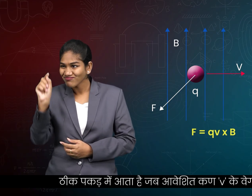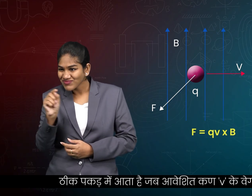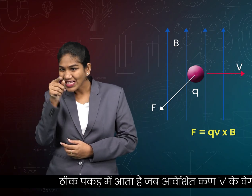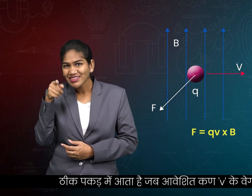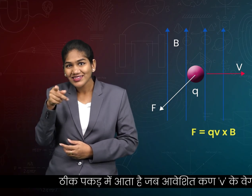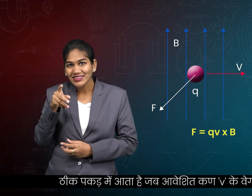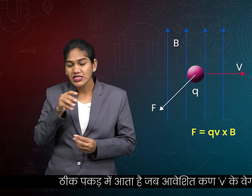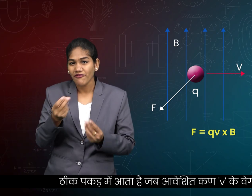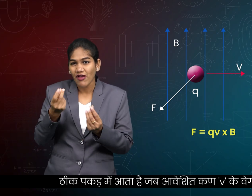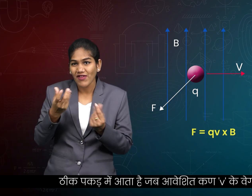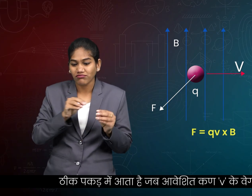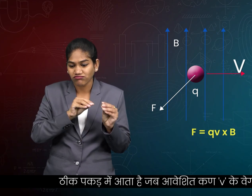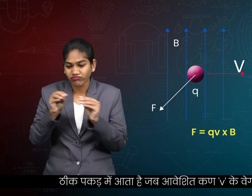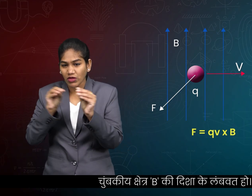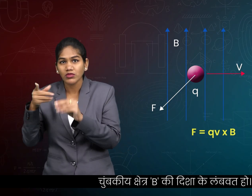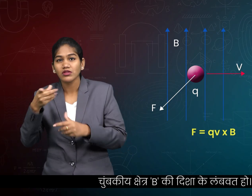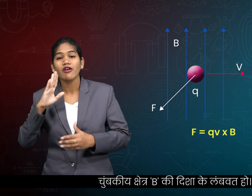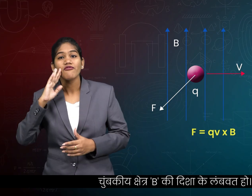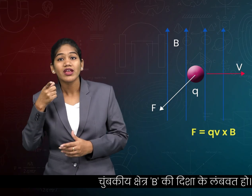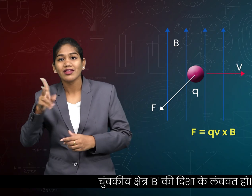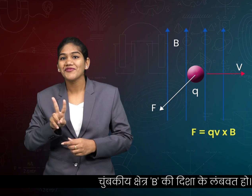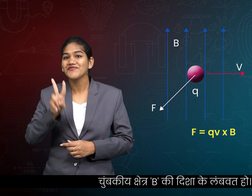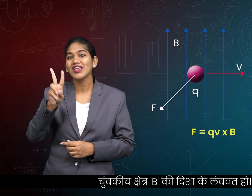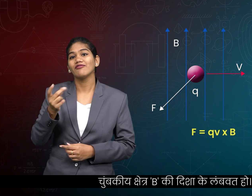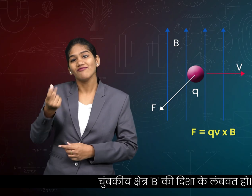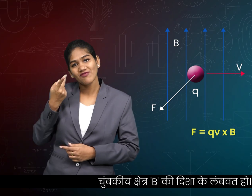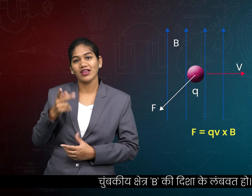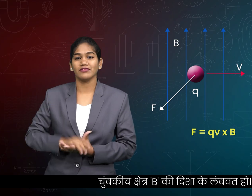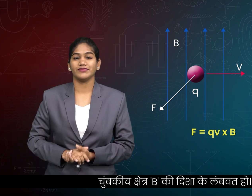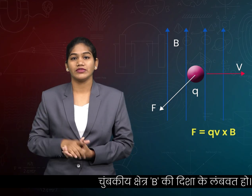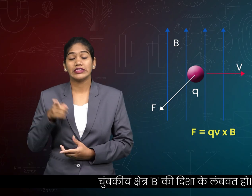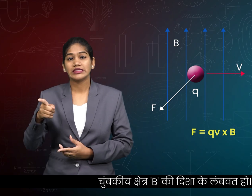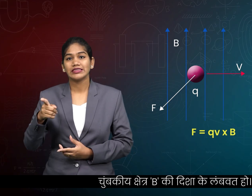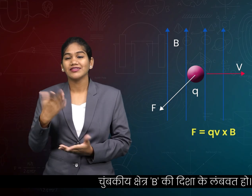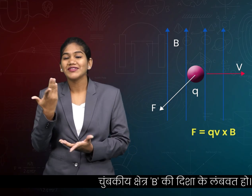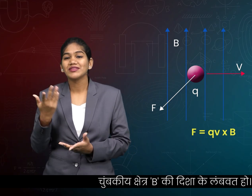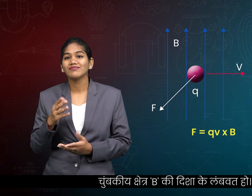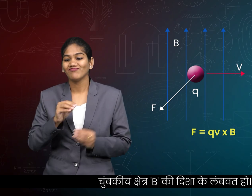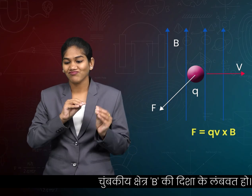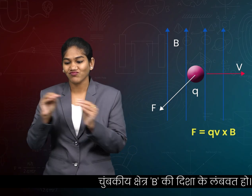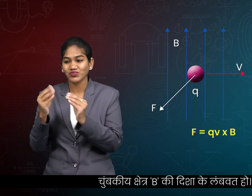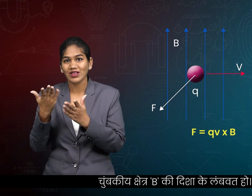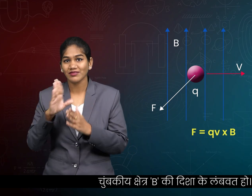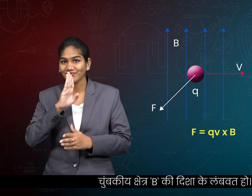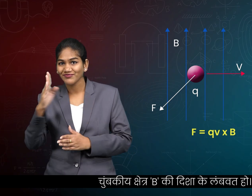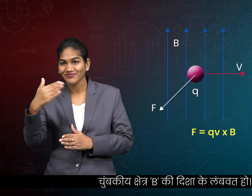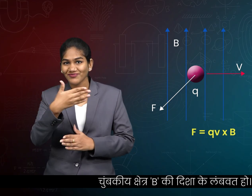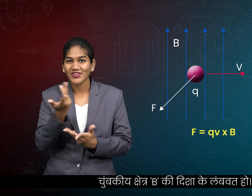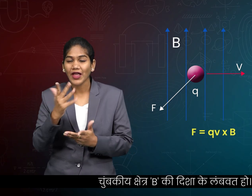V के वेग की दिशा चुंबकीय क्षेत्र B की दिशा के लंबवत